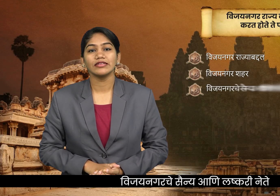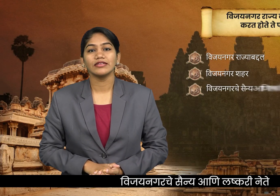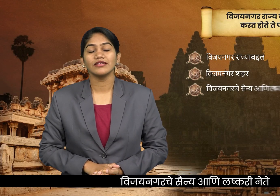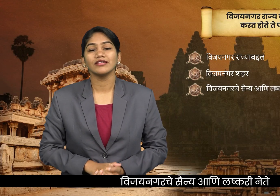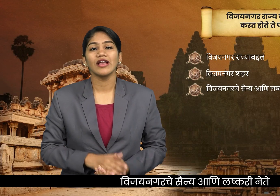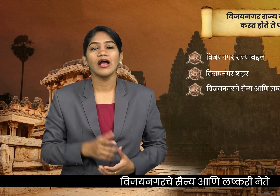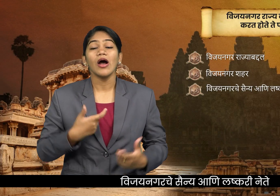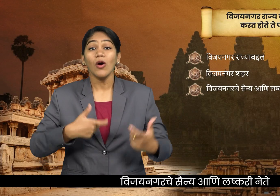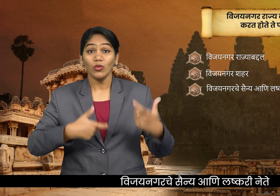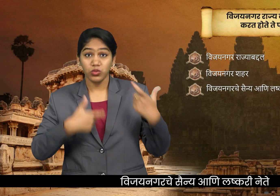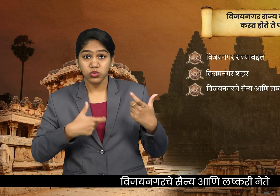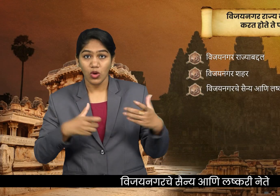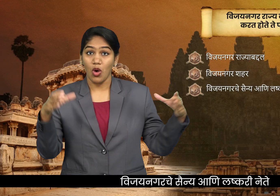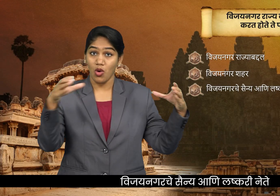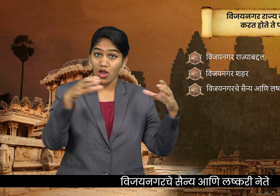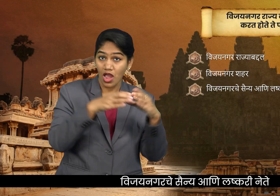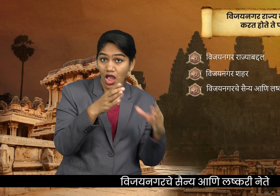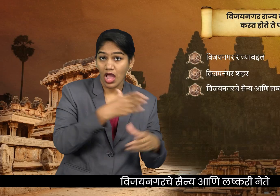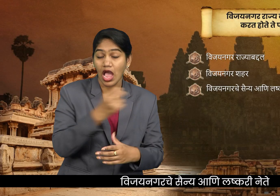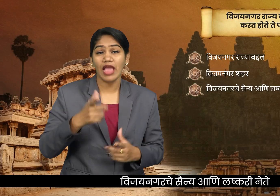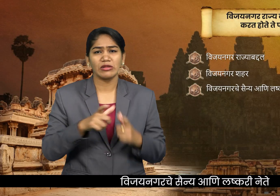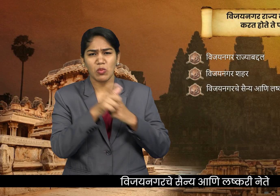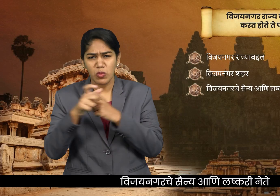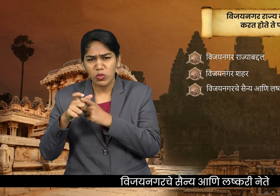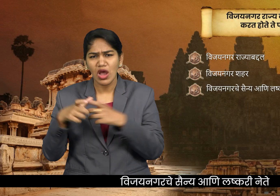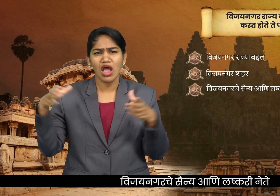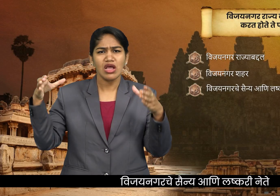विजयनगरचे सैन्य आणि लष्करी नेते.